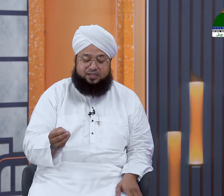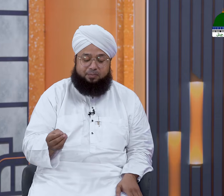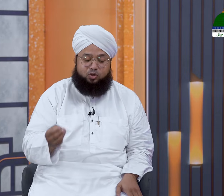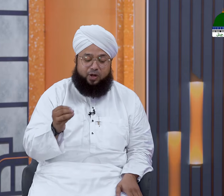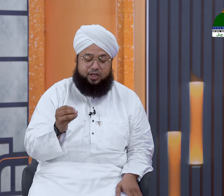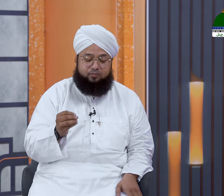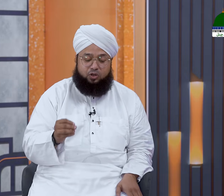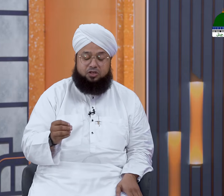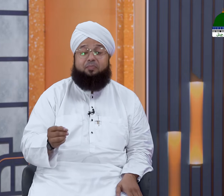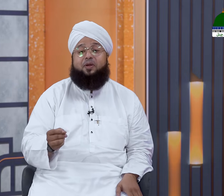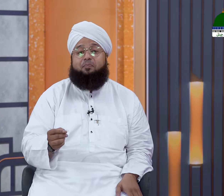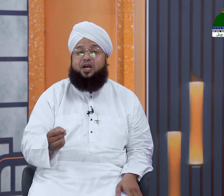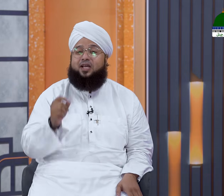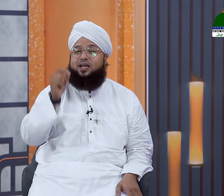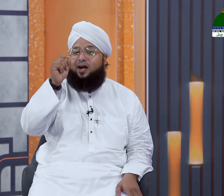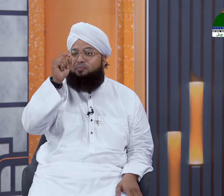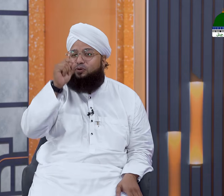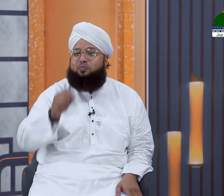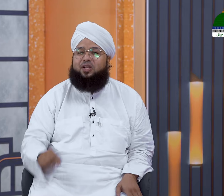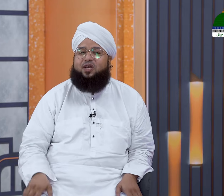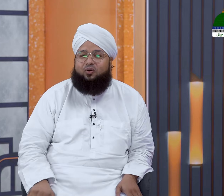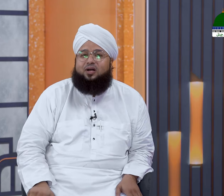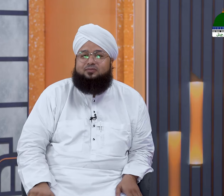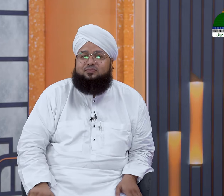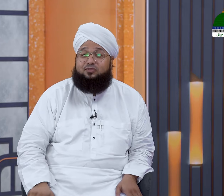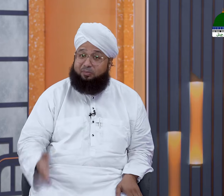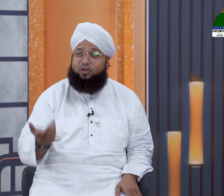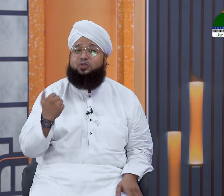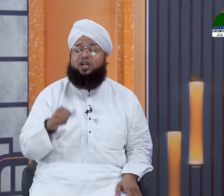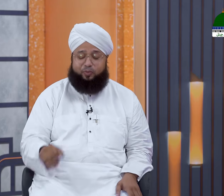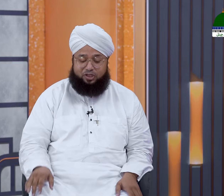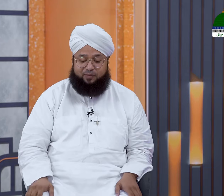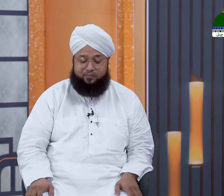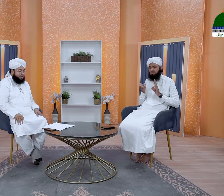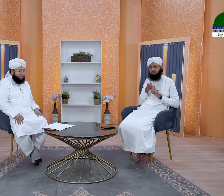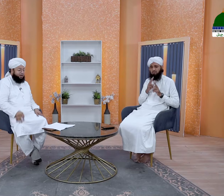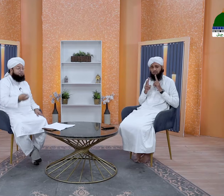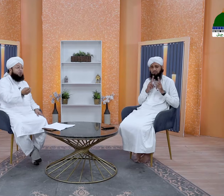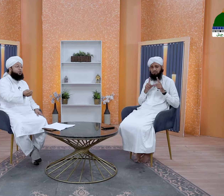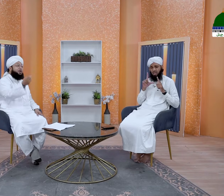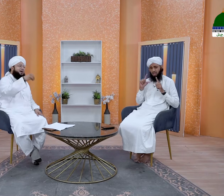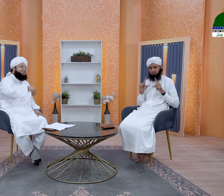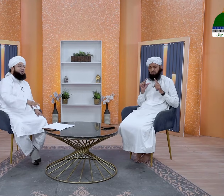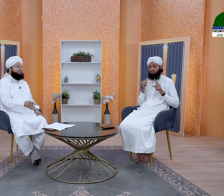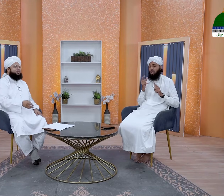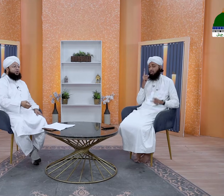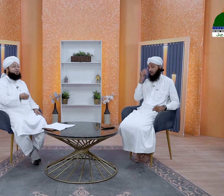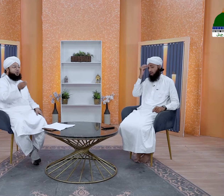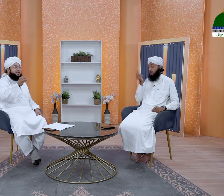سے بدگمانی کہ اس نے اپنے بیٹے کے کان میں کچھ بھر دیا ہوگا، جبھی تو مجھے نہیں پوچھ رہا. اب بہو کو نماز کے بعد اوراد و وظائف